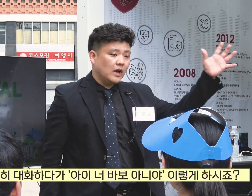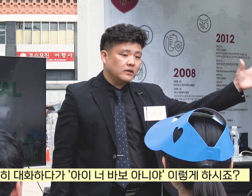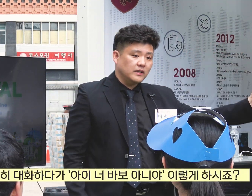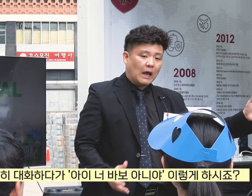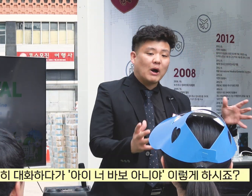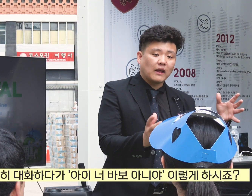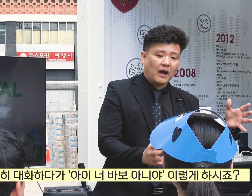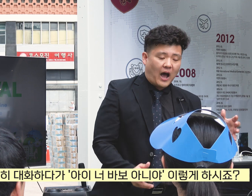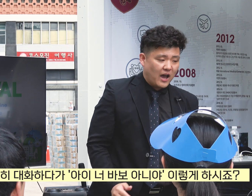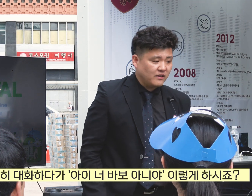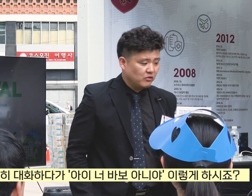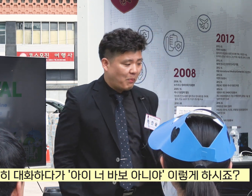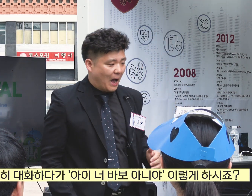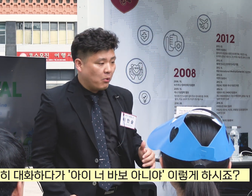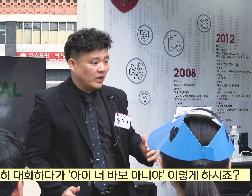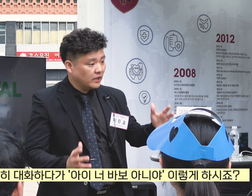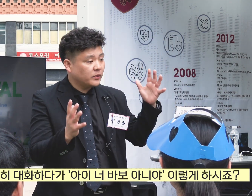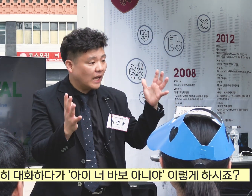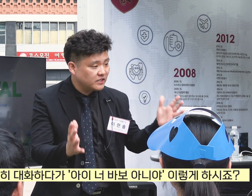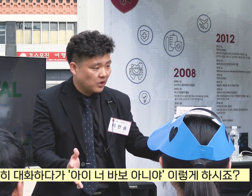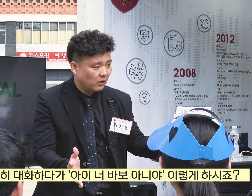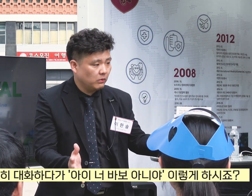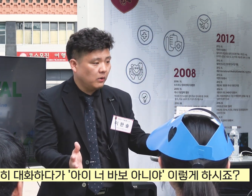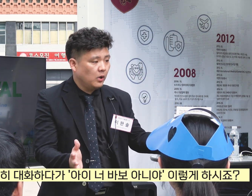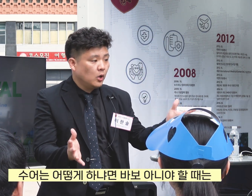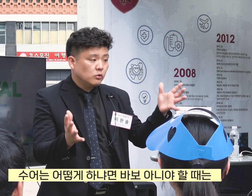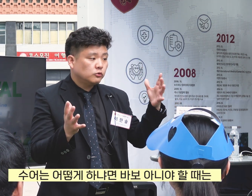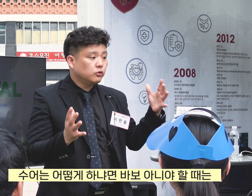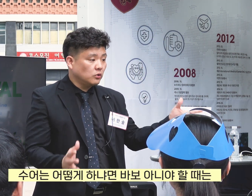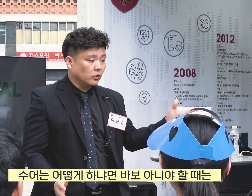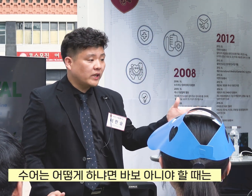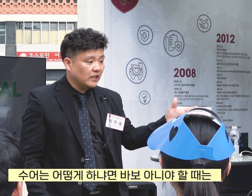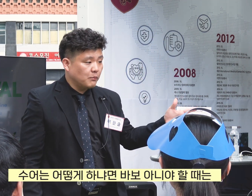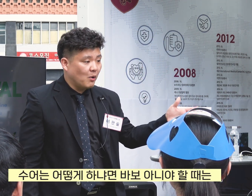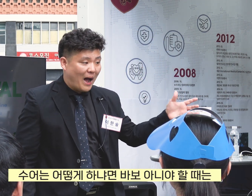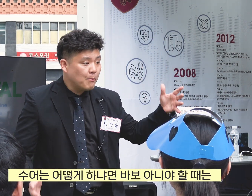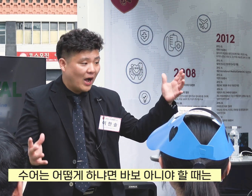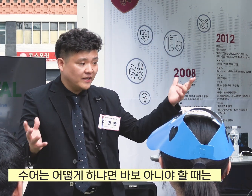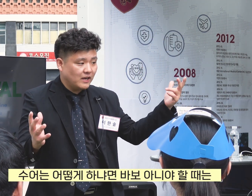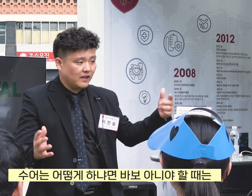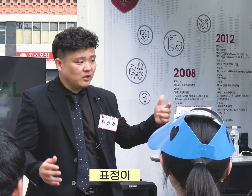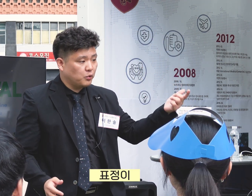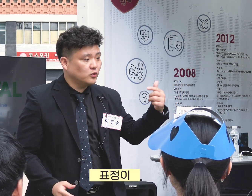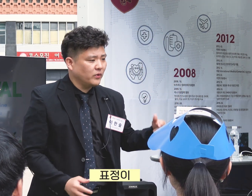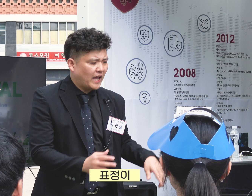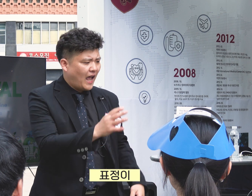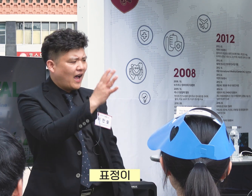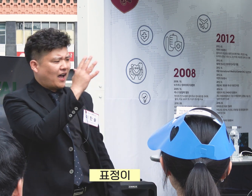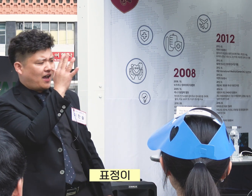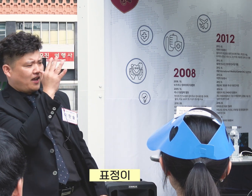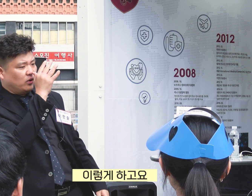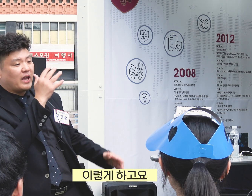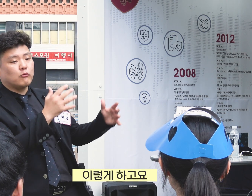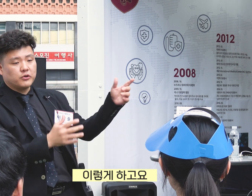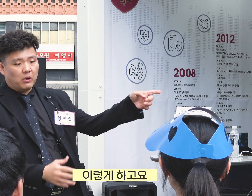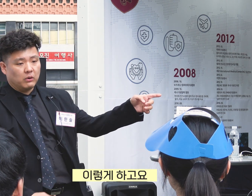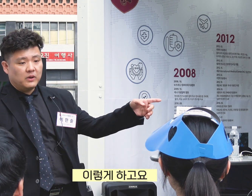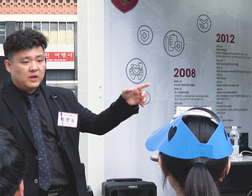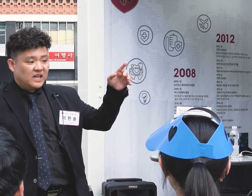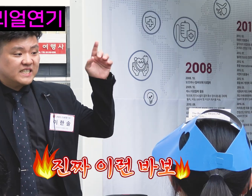흔히 대화하다가 아이 너 바보 아니야 이렇게 하시죠. 수호는 어떻게 하냐면, 바보 아니야 할 때는 표정이 이렇게 하고요,